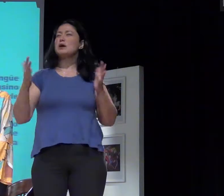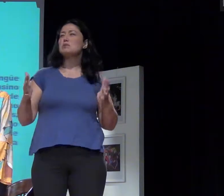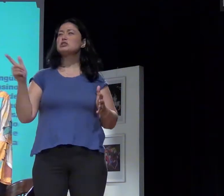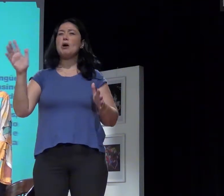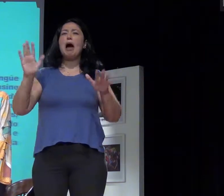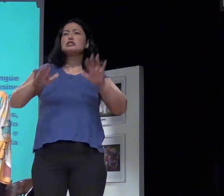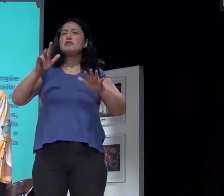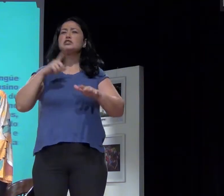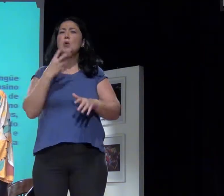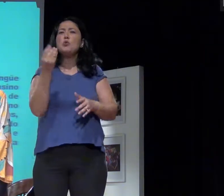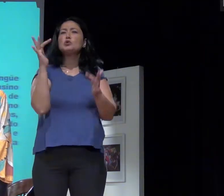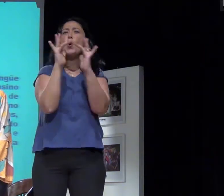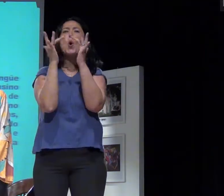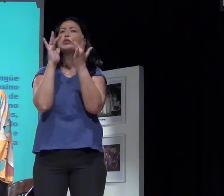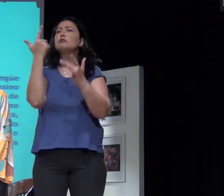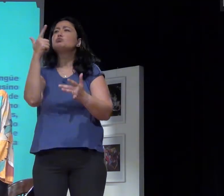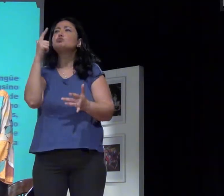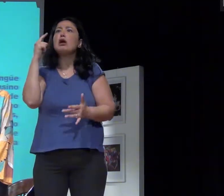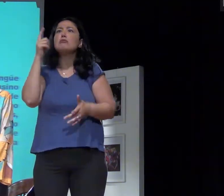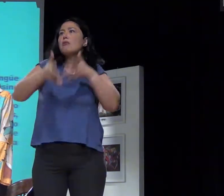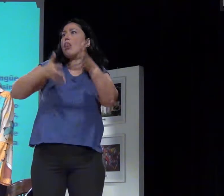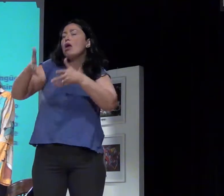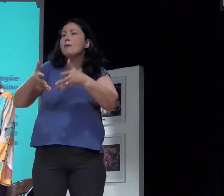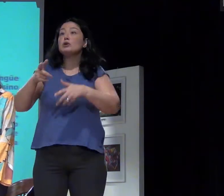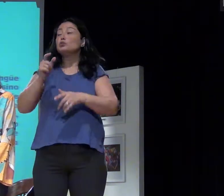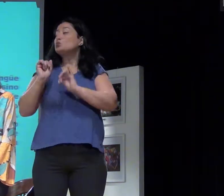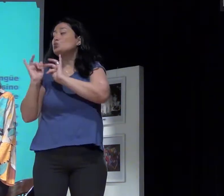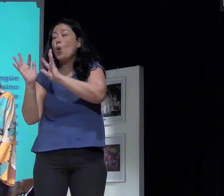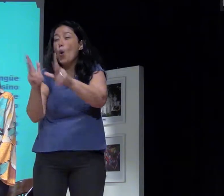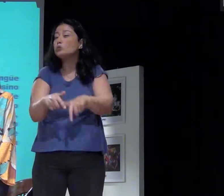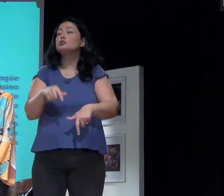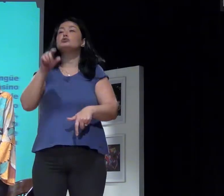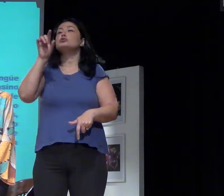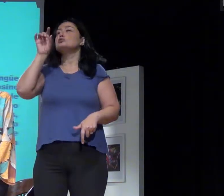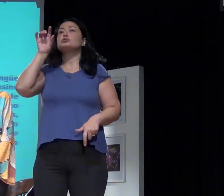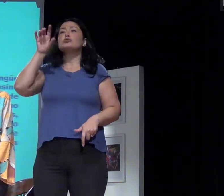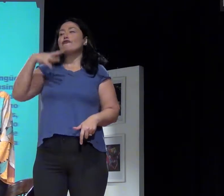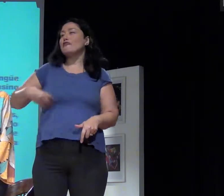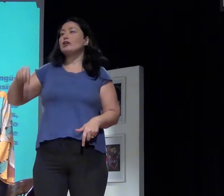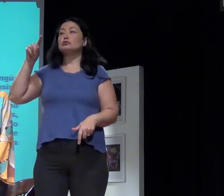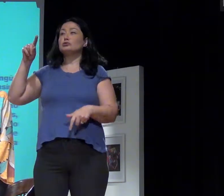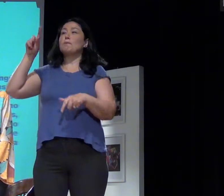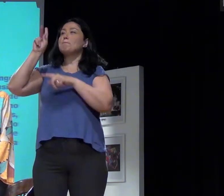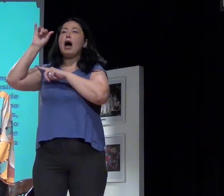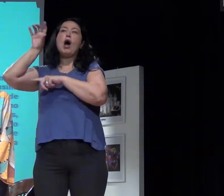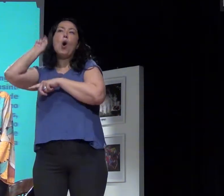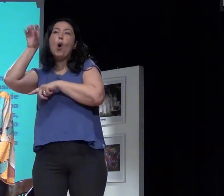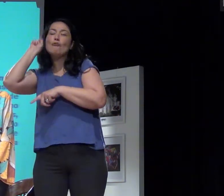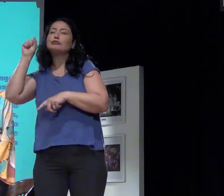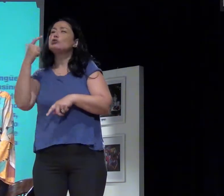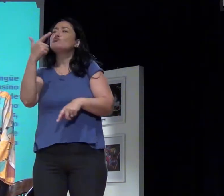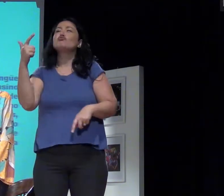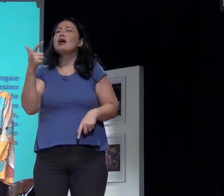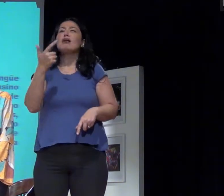não tiveram ainda nenhum contato com a Libras. Todos eles são filhos de pais ouvintes. Nós não temos